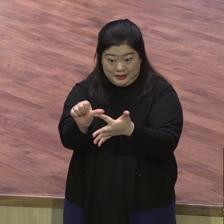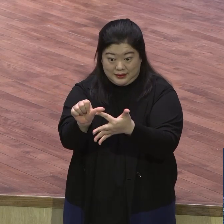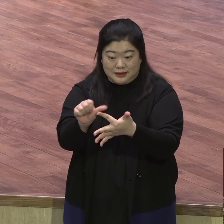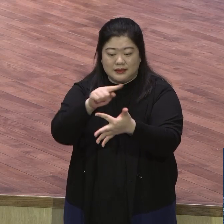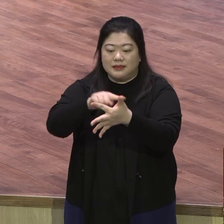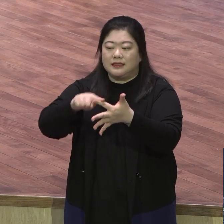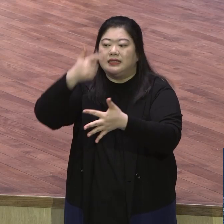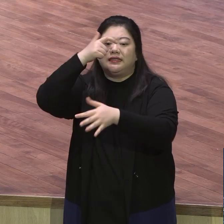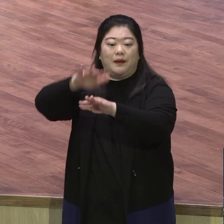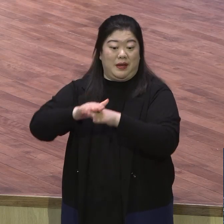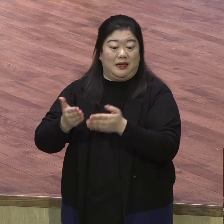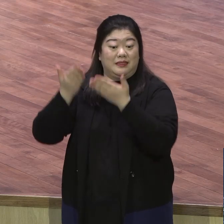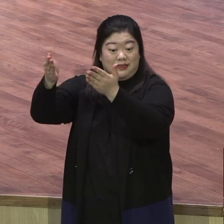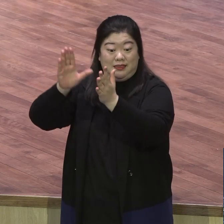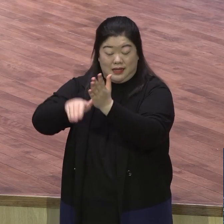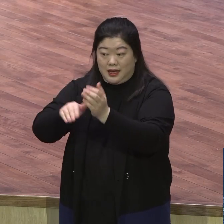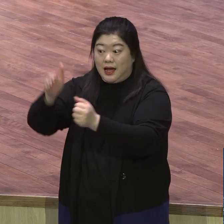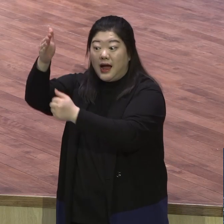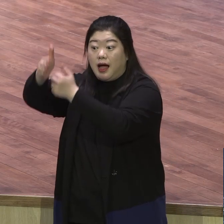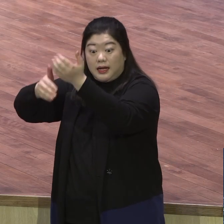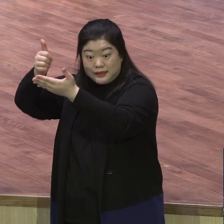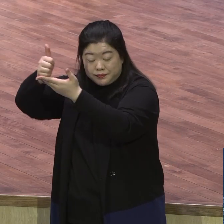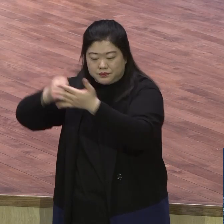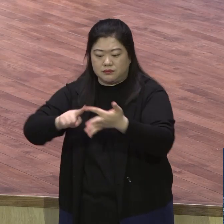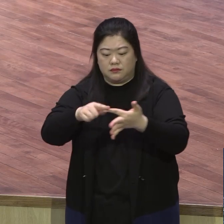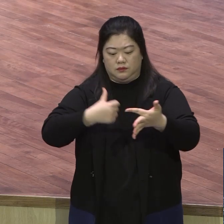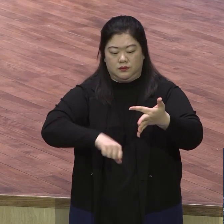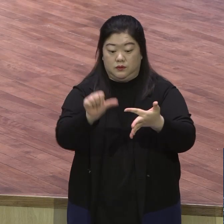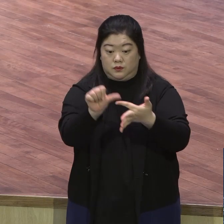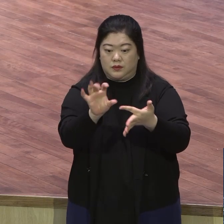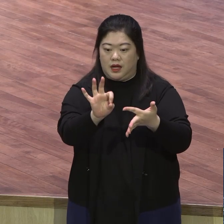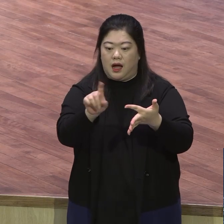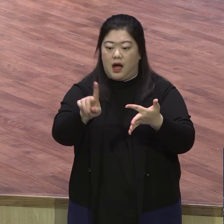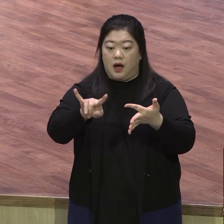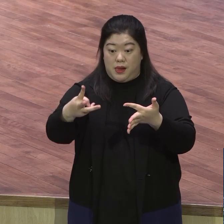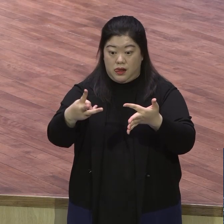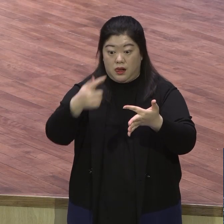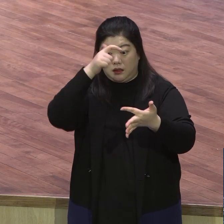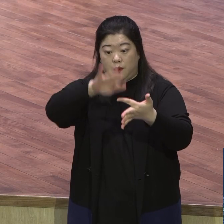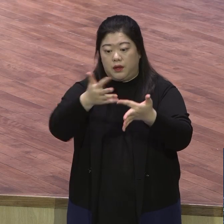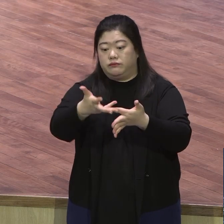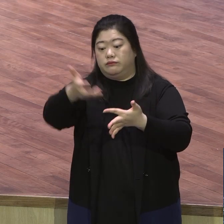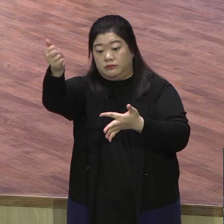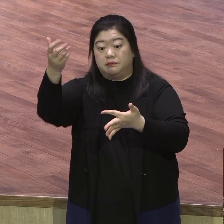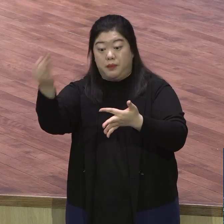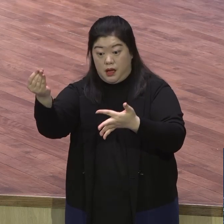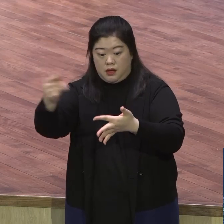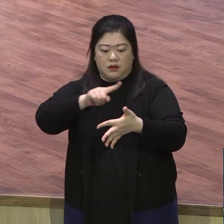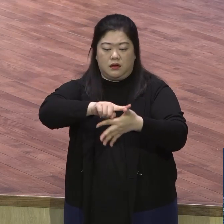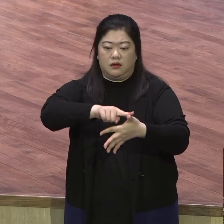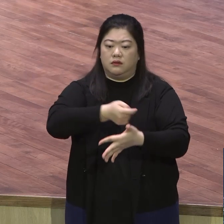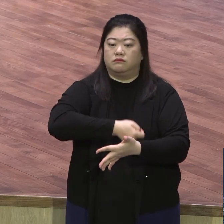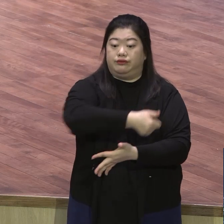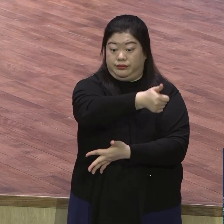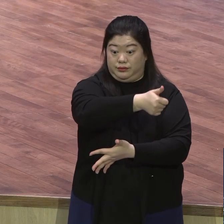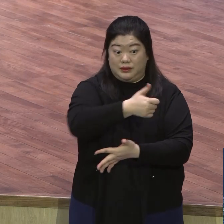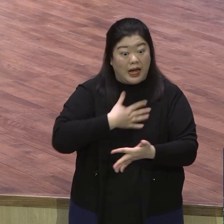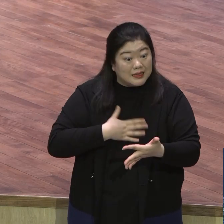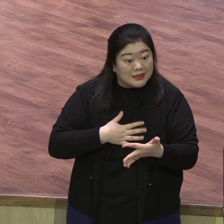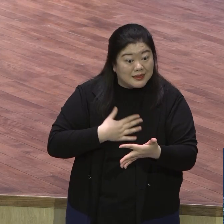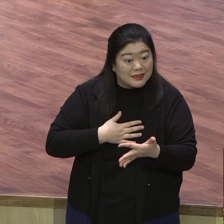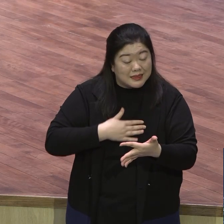하나님이 받지 않으시고 이 아벨의 제사만 받았어요. 가인은 형이고 아벨은 동생이잖아요. 아담과